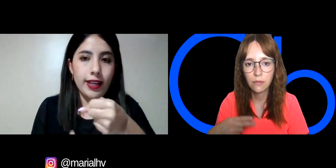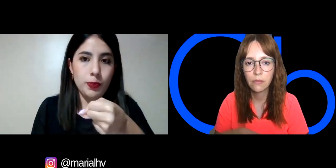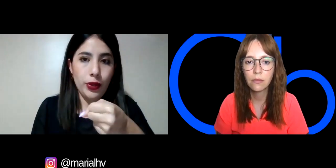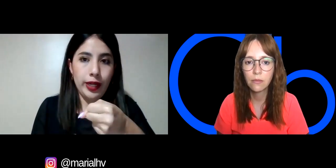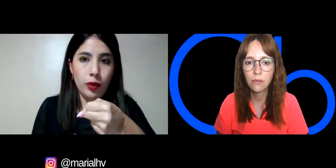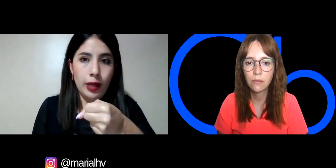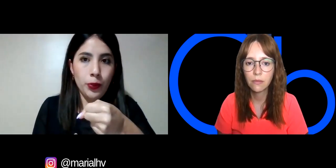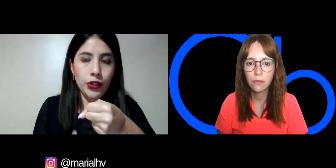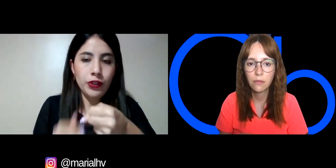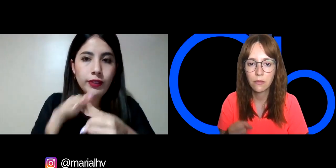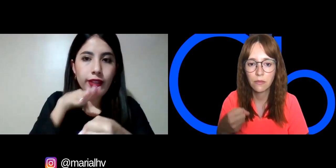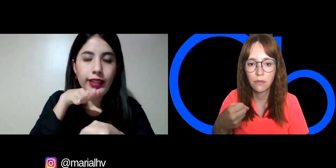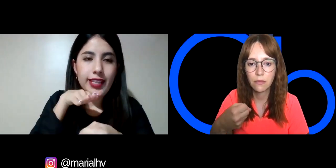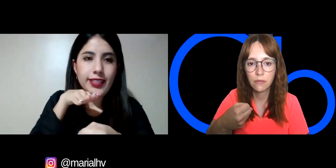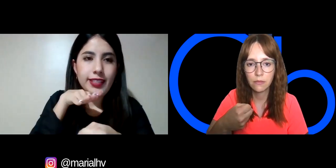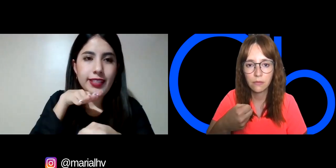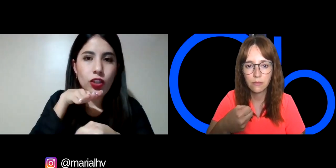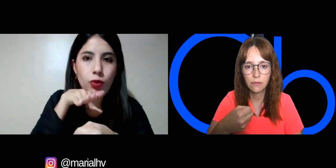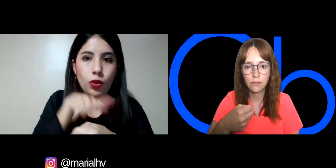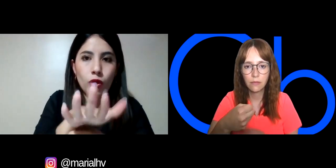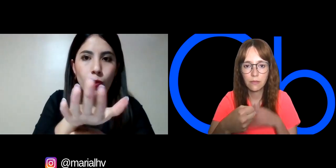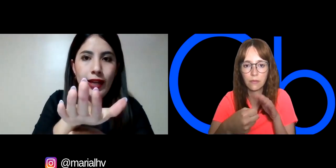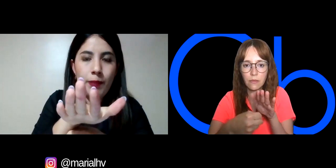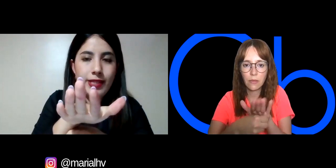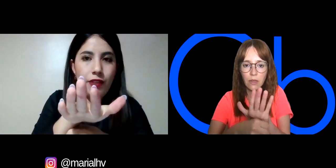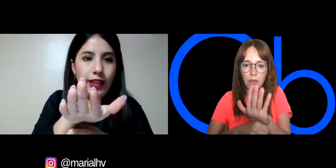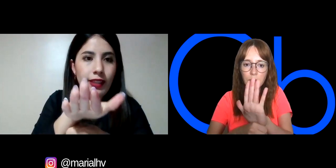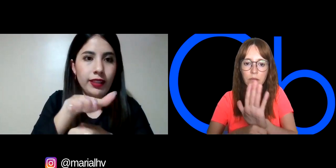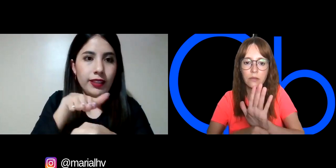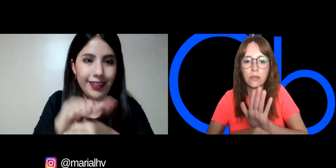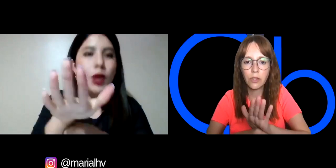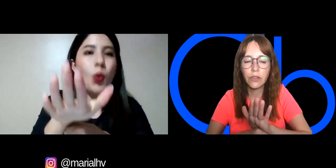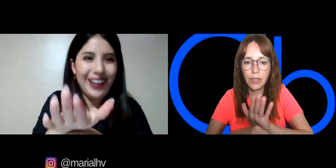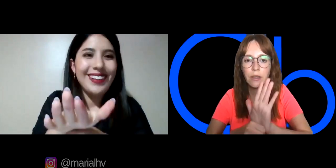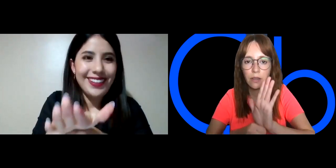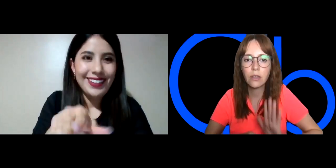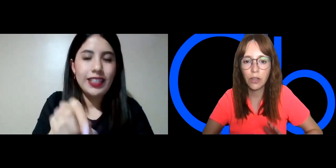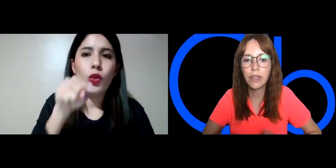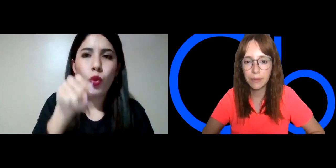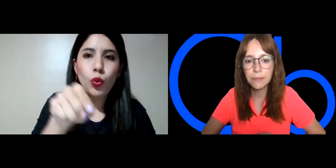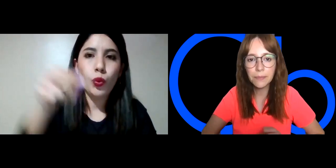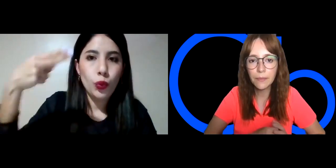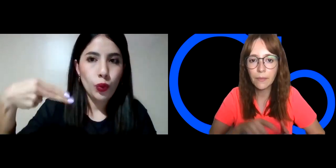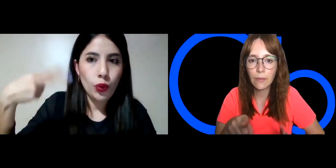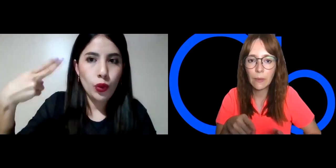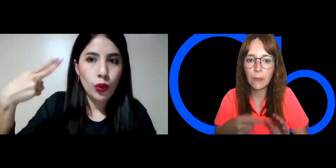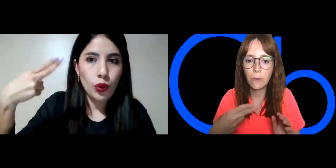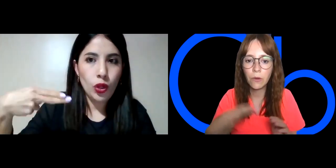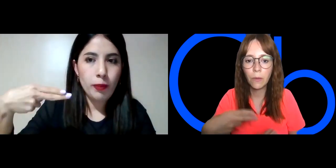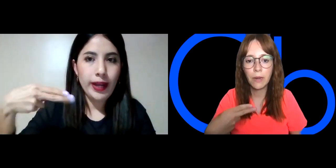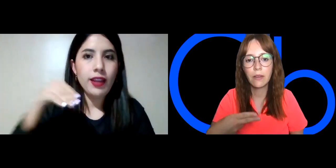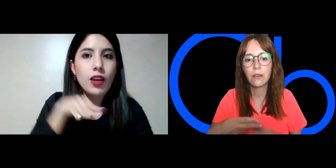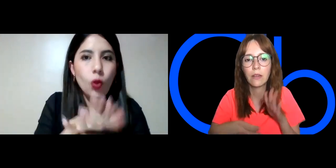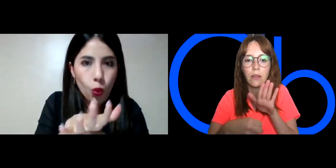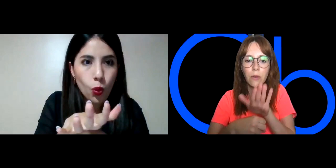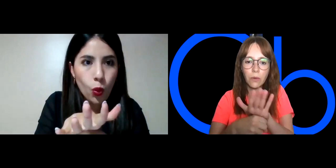cuál es poner el puño y hacer como una rampa hacia enfrente. ¿Cuál? Tu